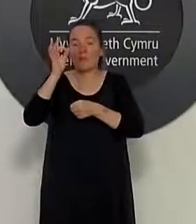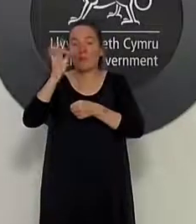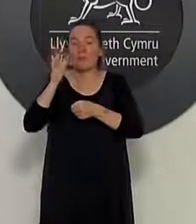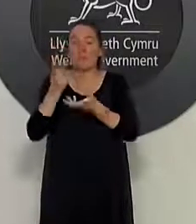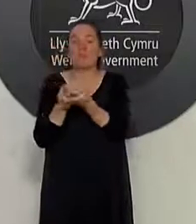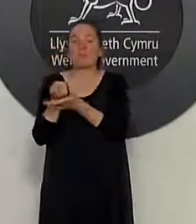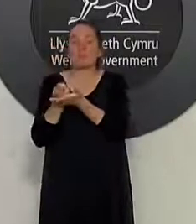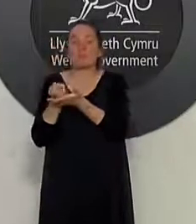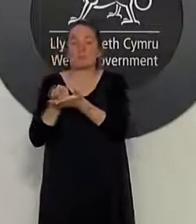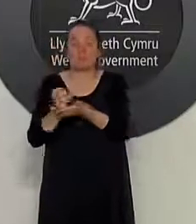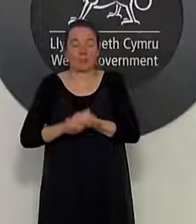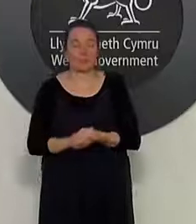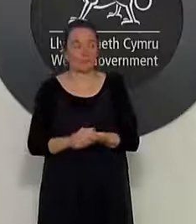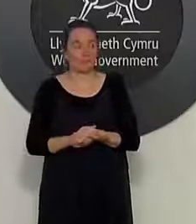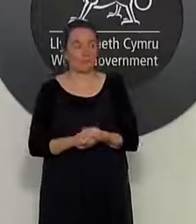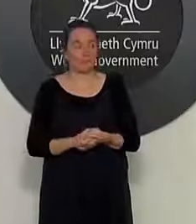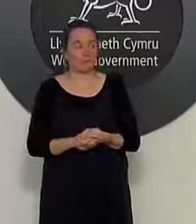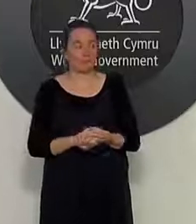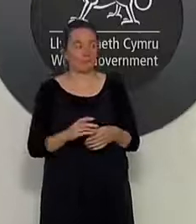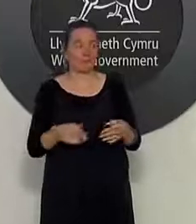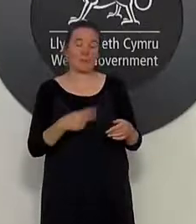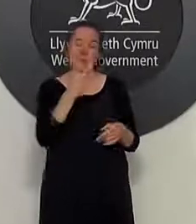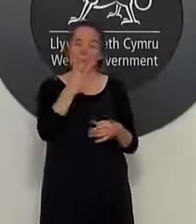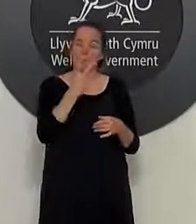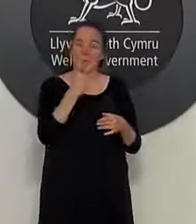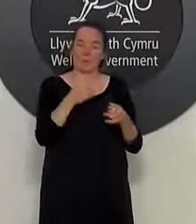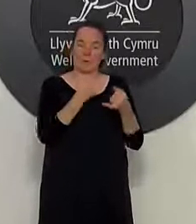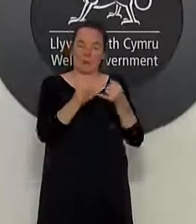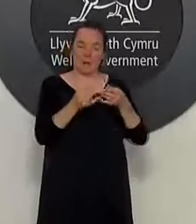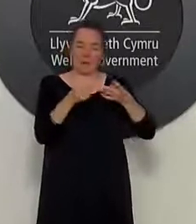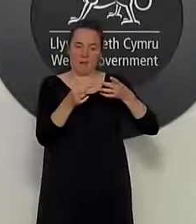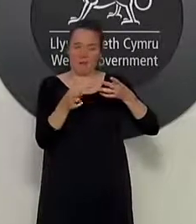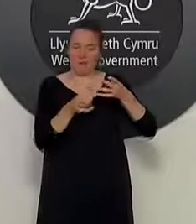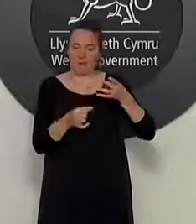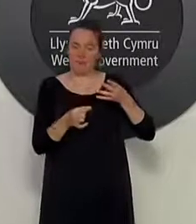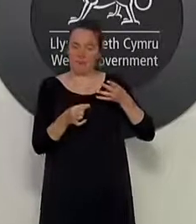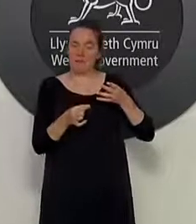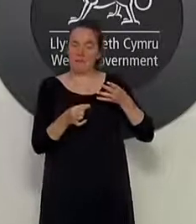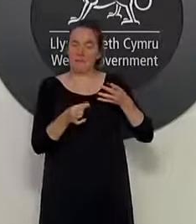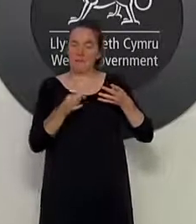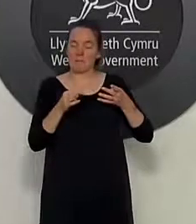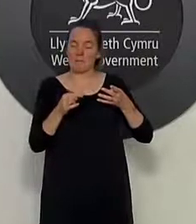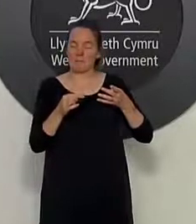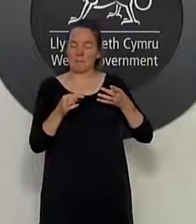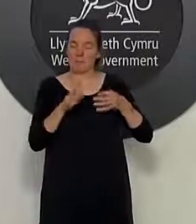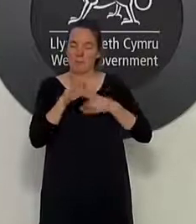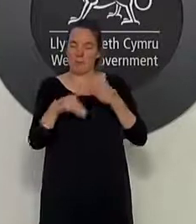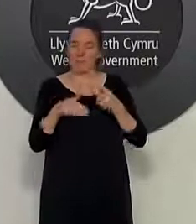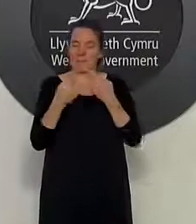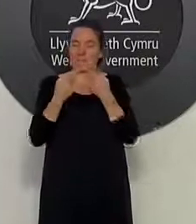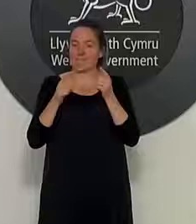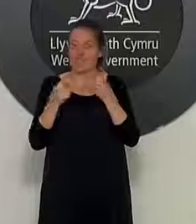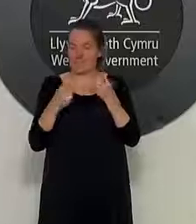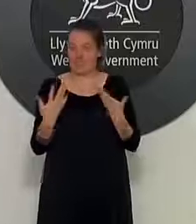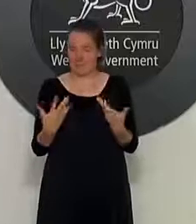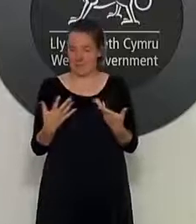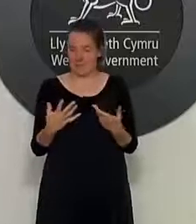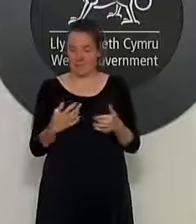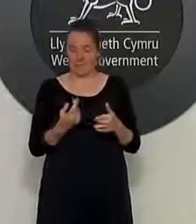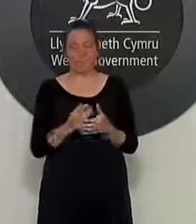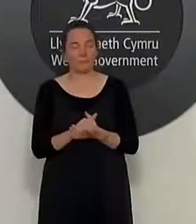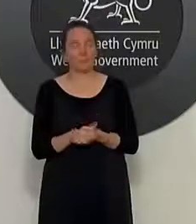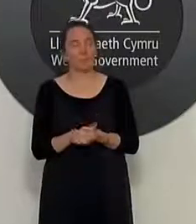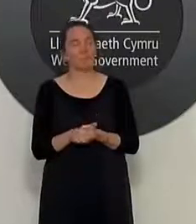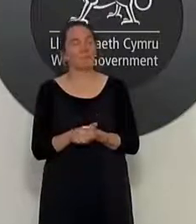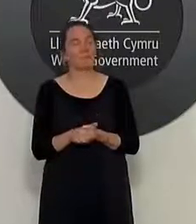to two final strands in this package of measures which we are announcing today.